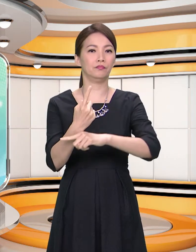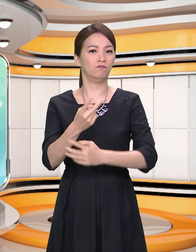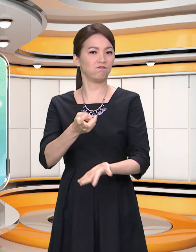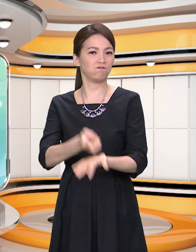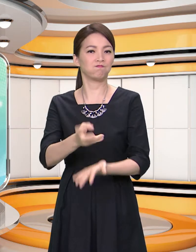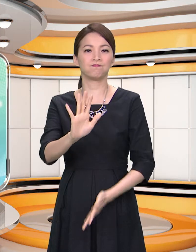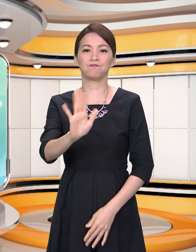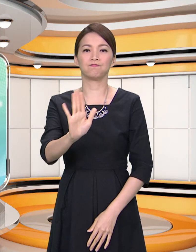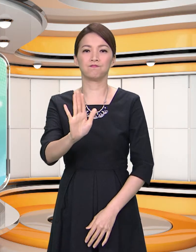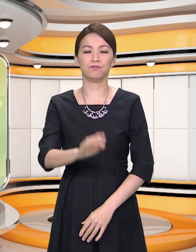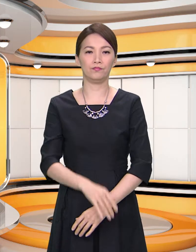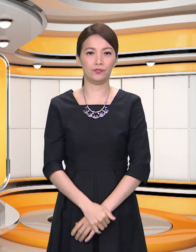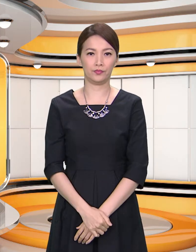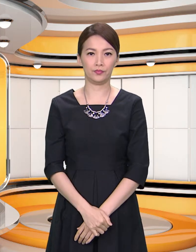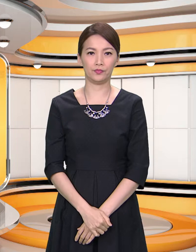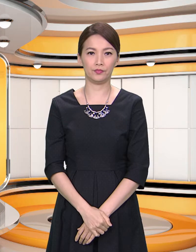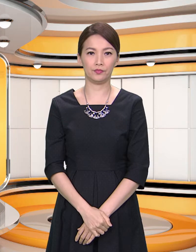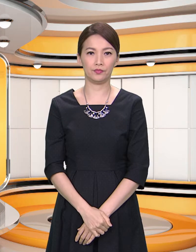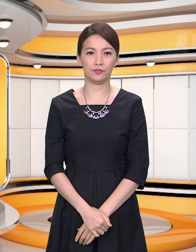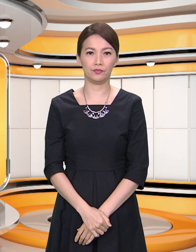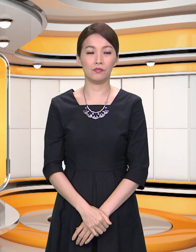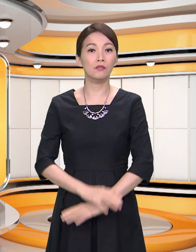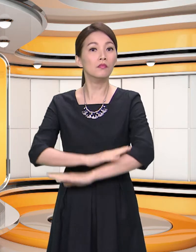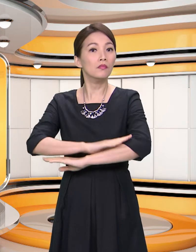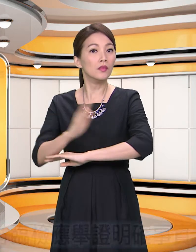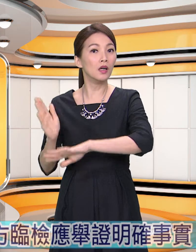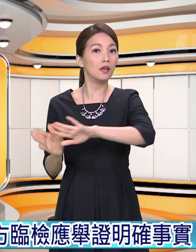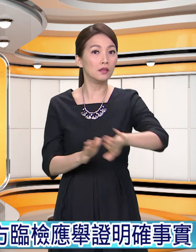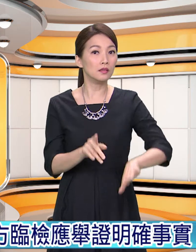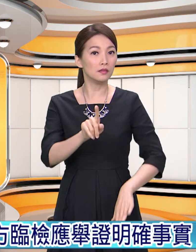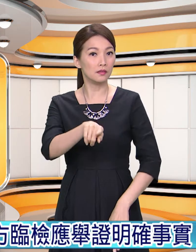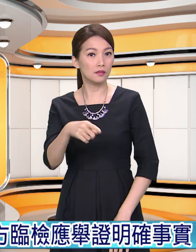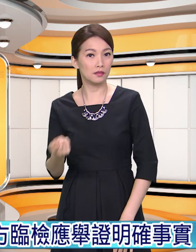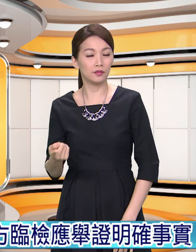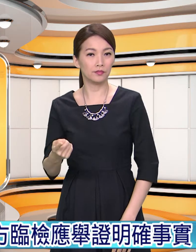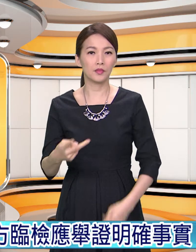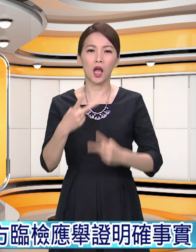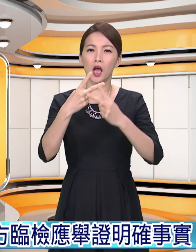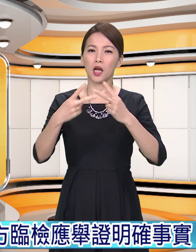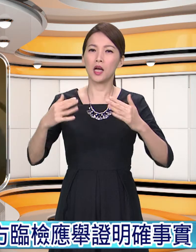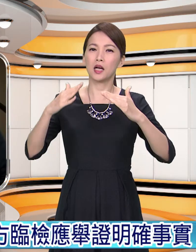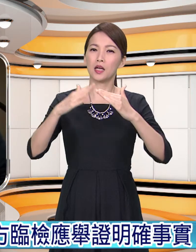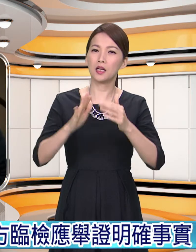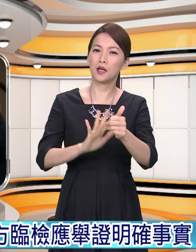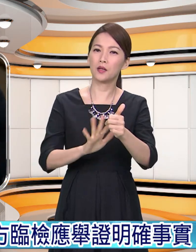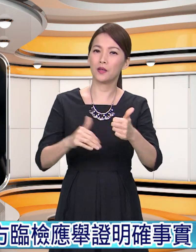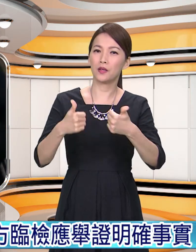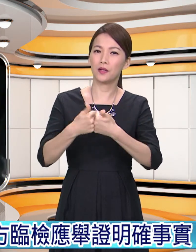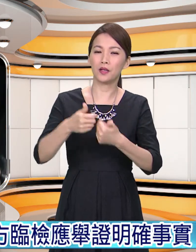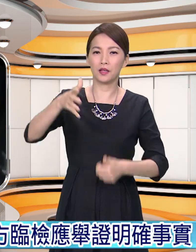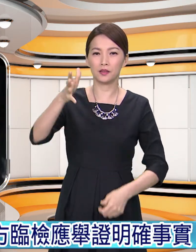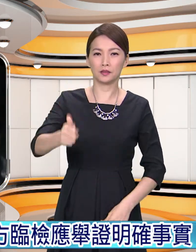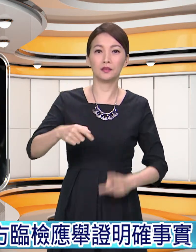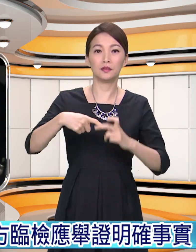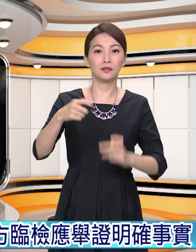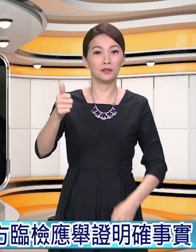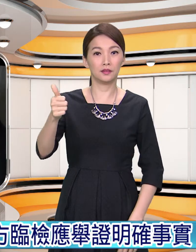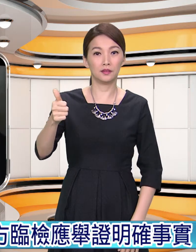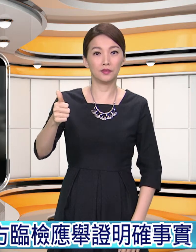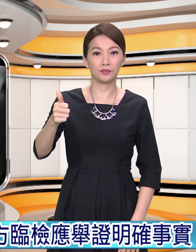而了解完了三大报的头条之后，接着再来关心的是客委会主委李永德拒绝警